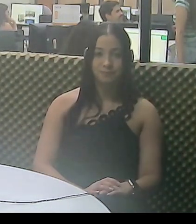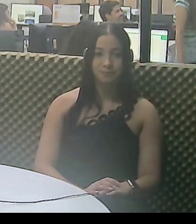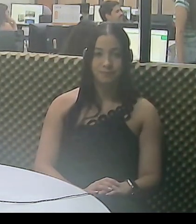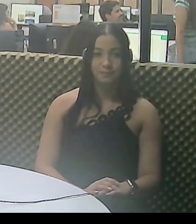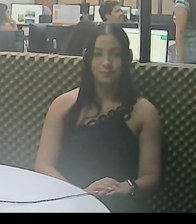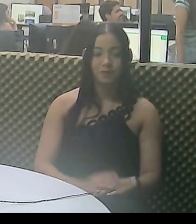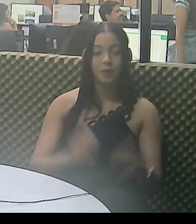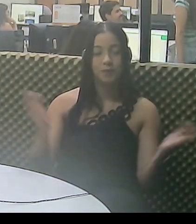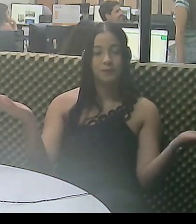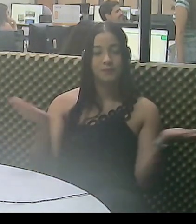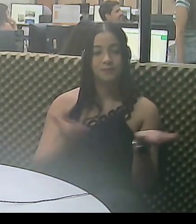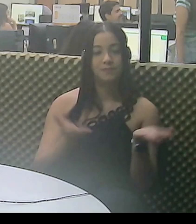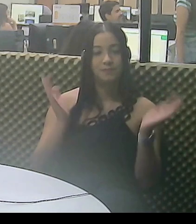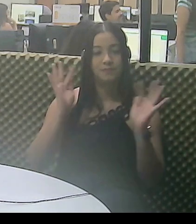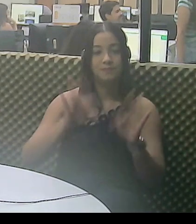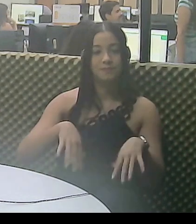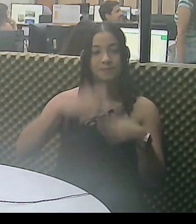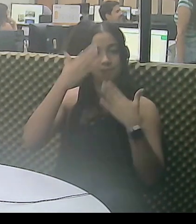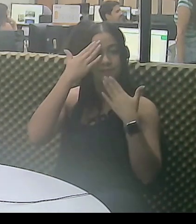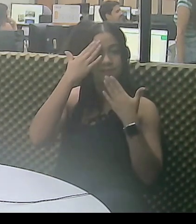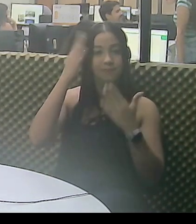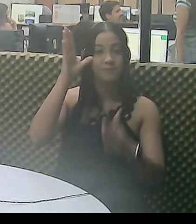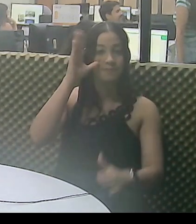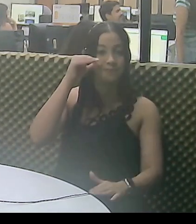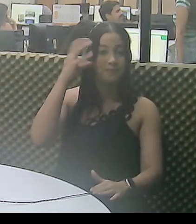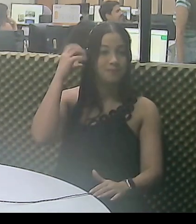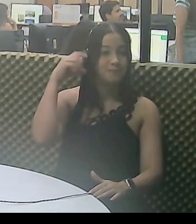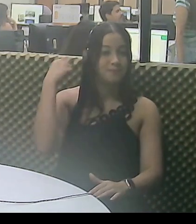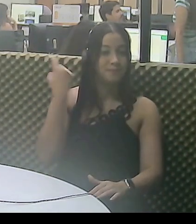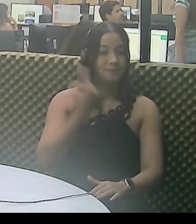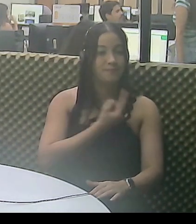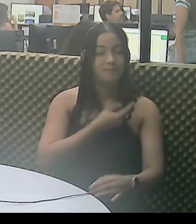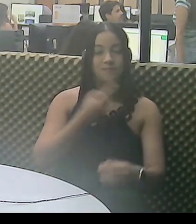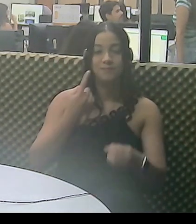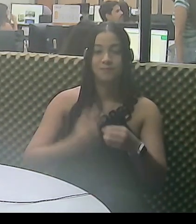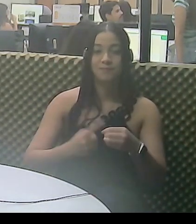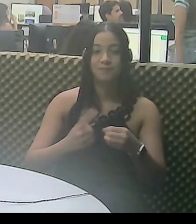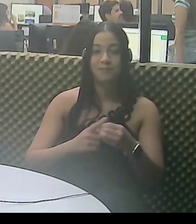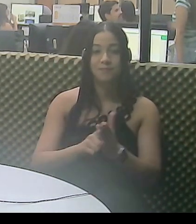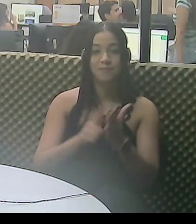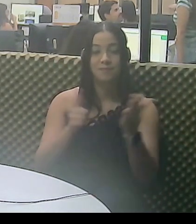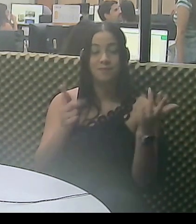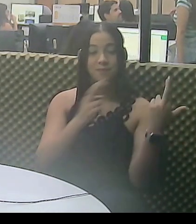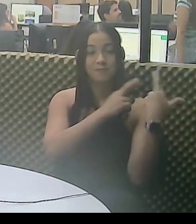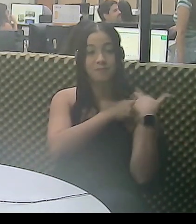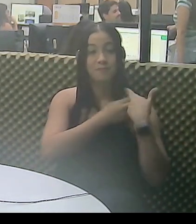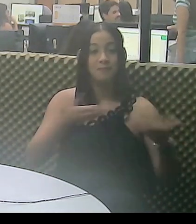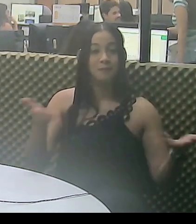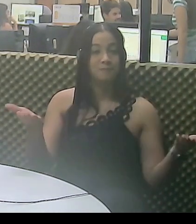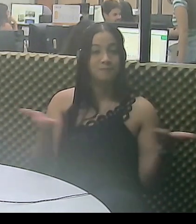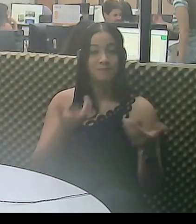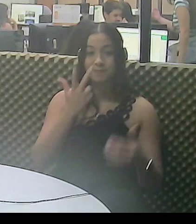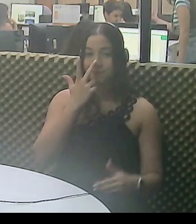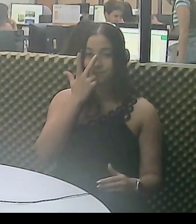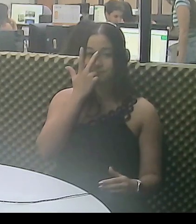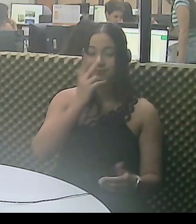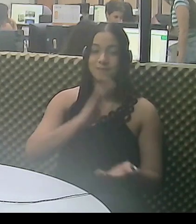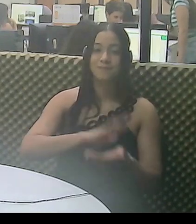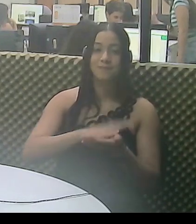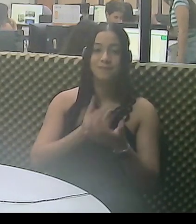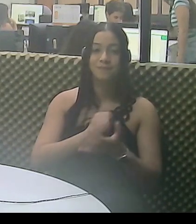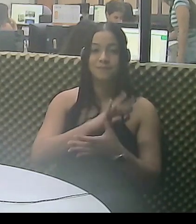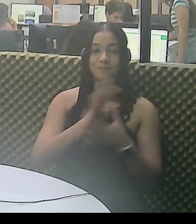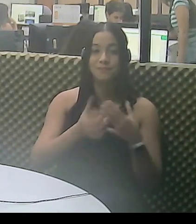notícias. E a edição de hoje fica por aqui. Obrigado pela sua audiência, Rádio Nossa Cidade. Jornalista responsável pela edição, Vanessa